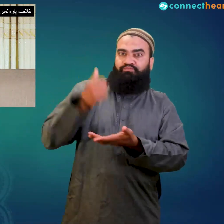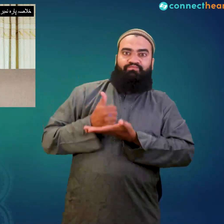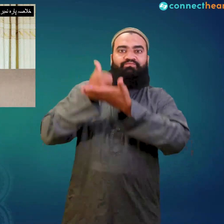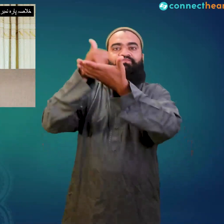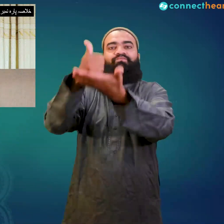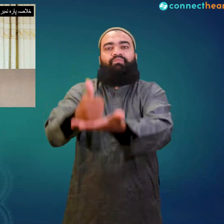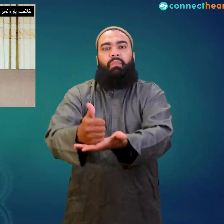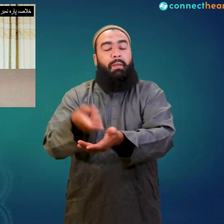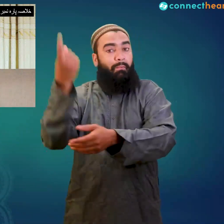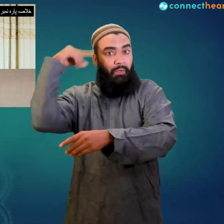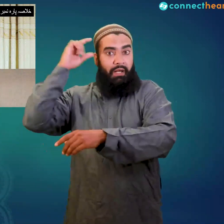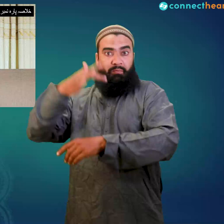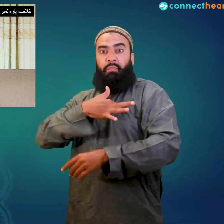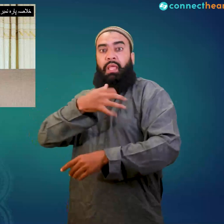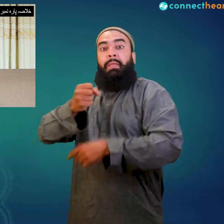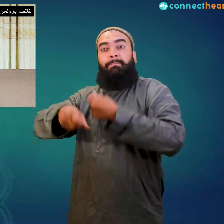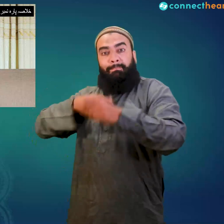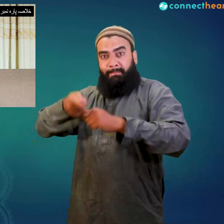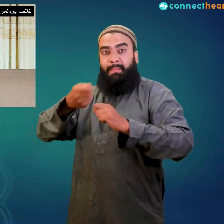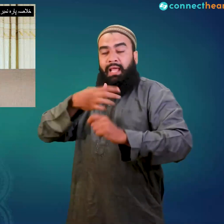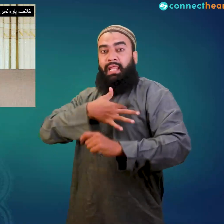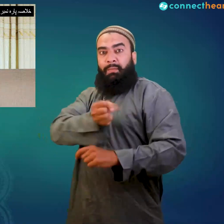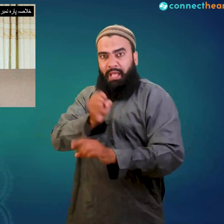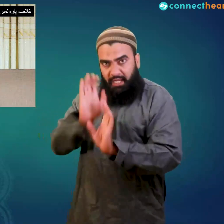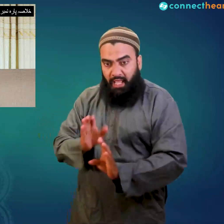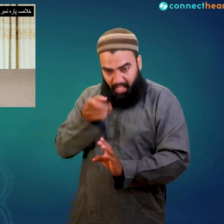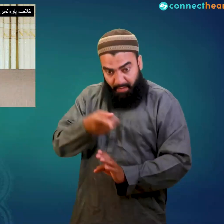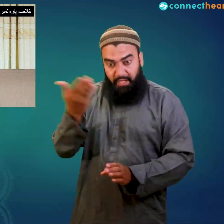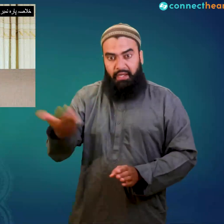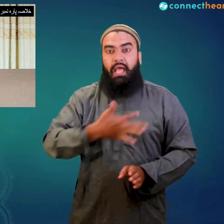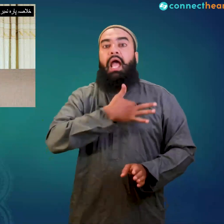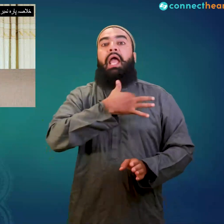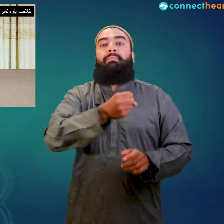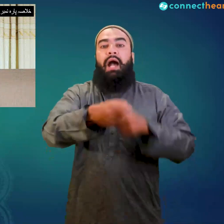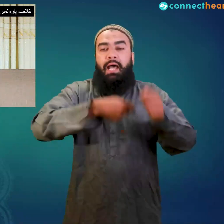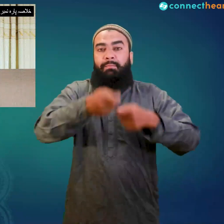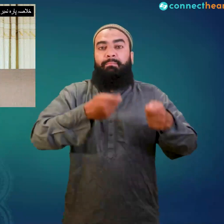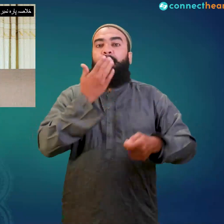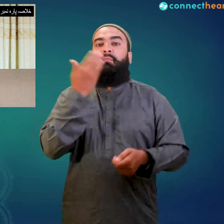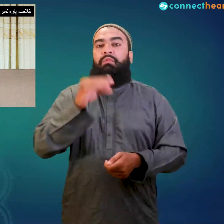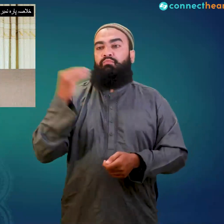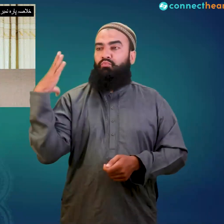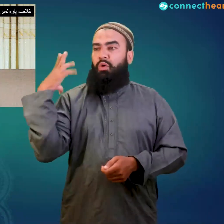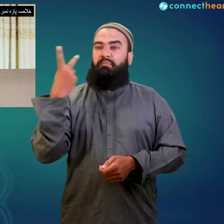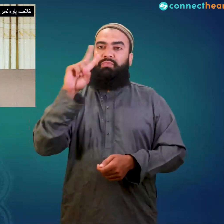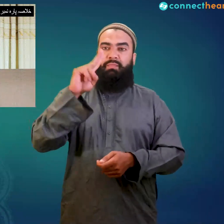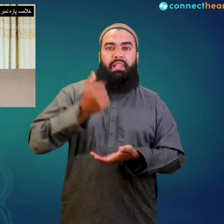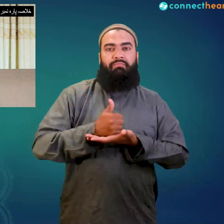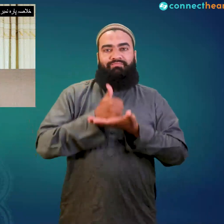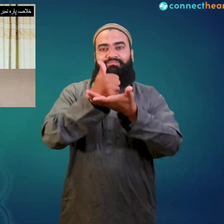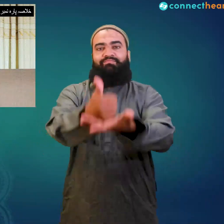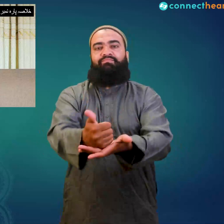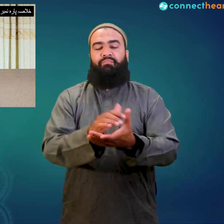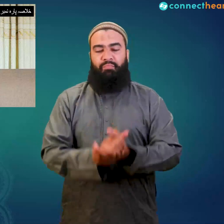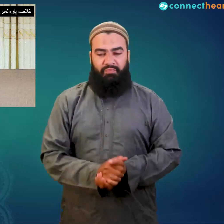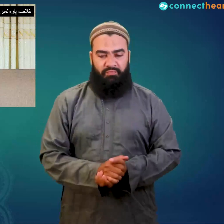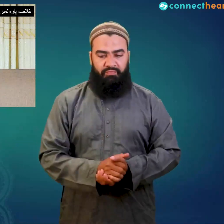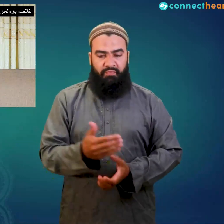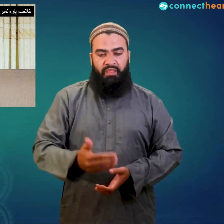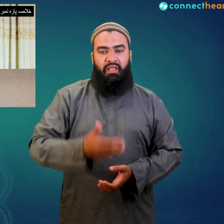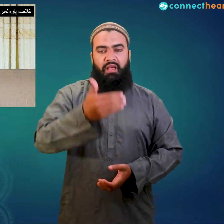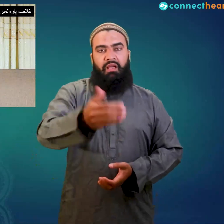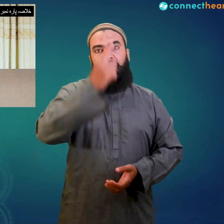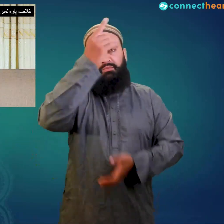ان کو دوہرا اجر دیا جائے گا۔ آیت نمبر 56 انک لا تہدی من